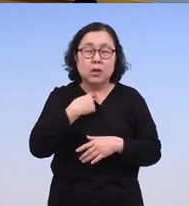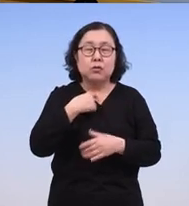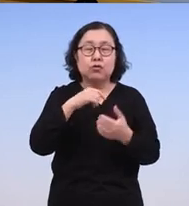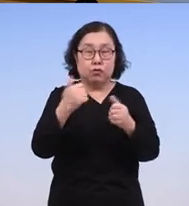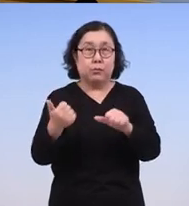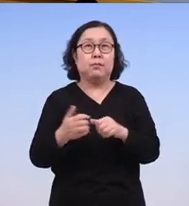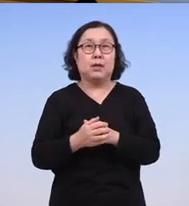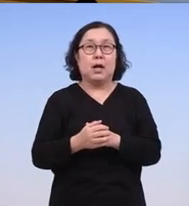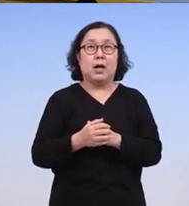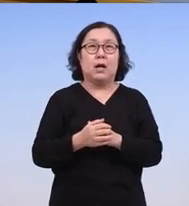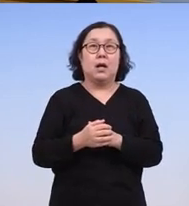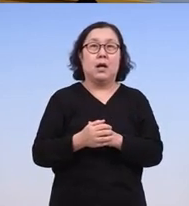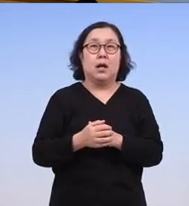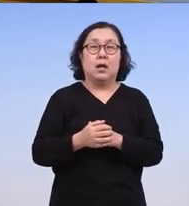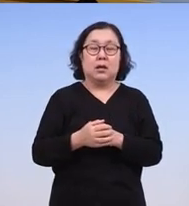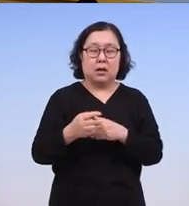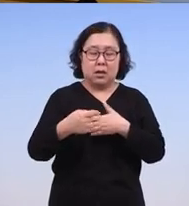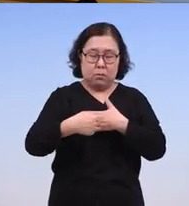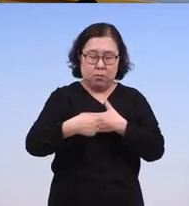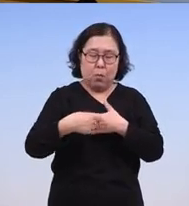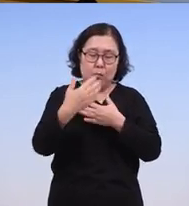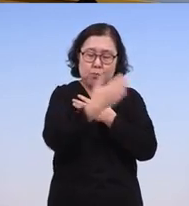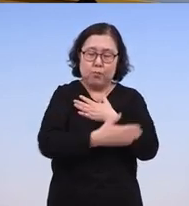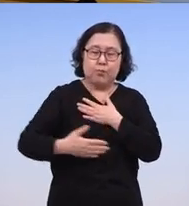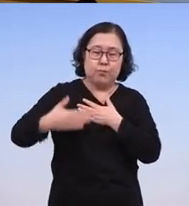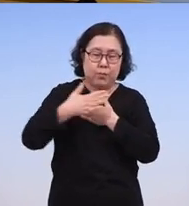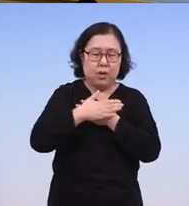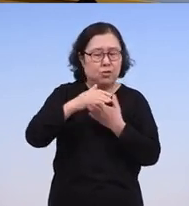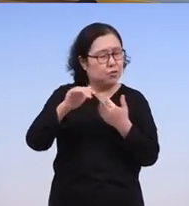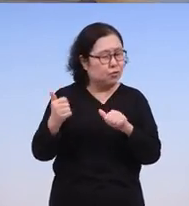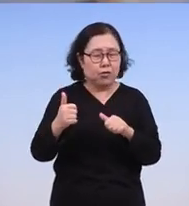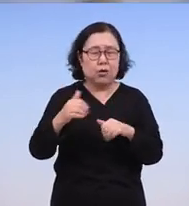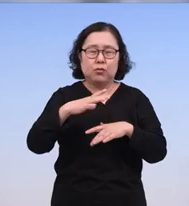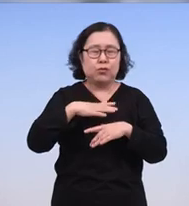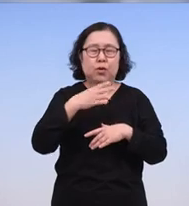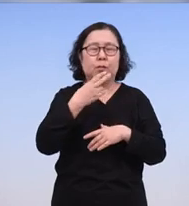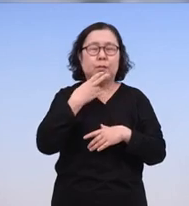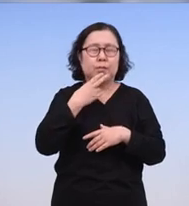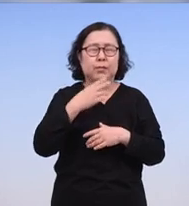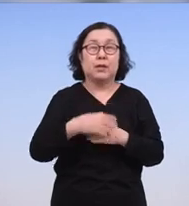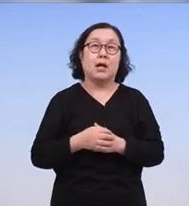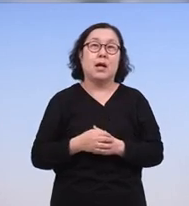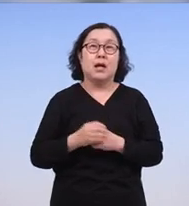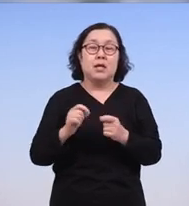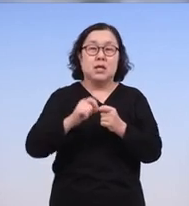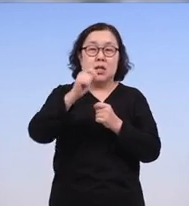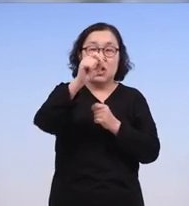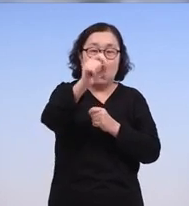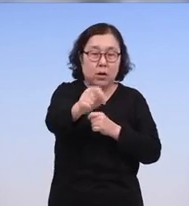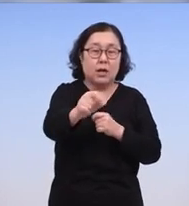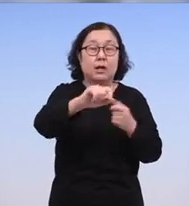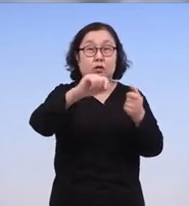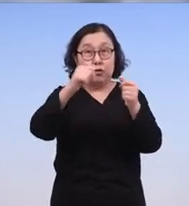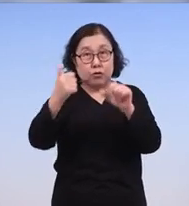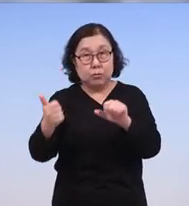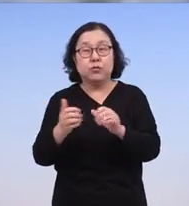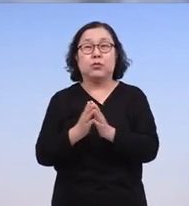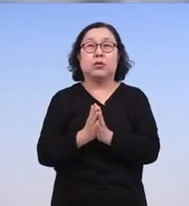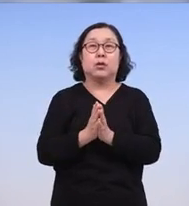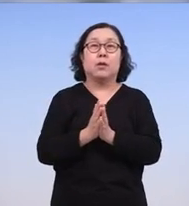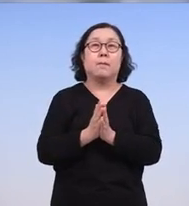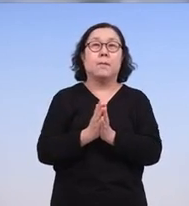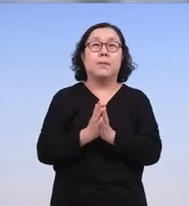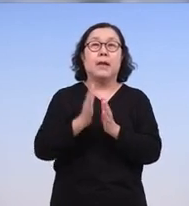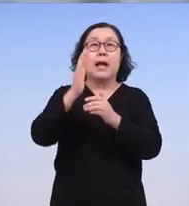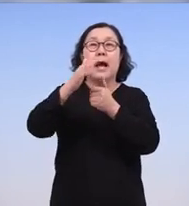두려워해야 되는 죽음은 육체적인 죽음이 아닙니다. 그런데 여러분 여기서 기억해야 되는 건요, 이 영원한 죽음이란